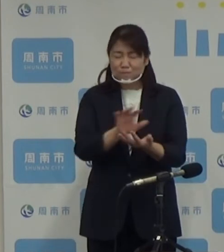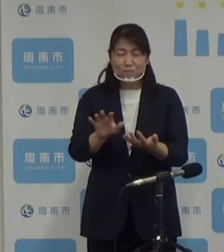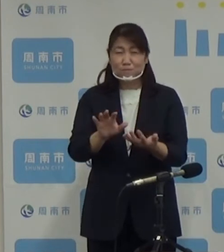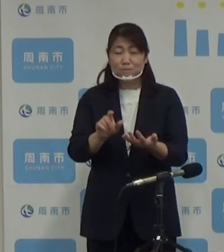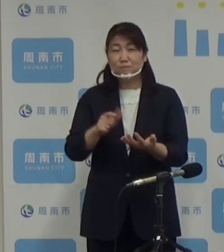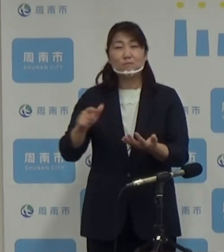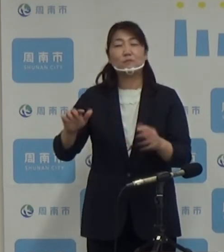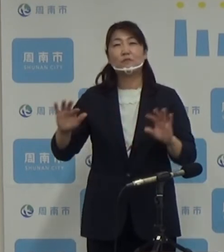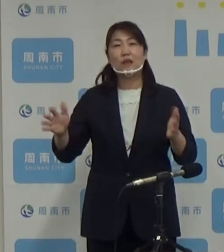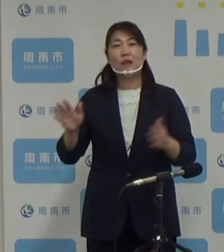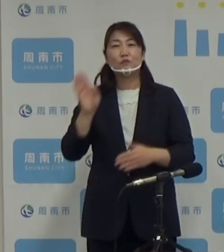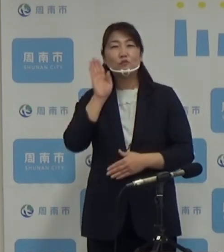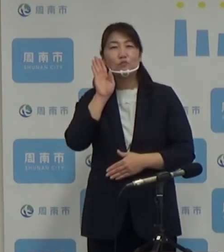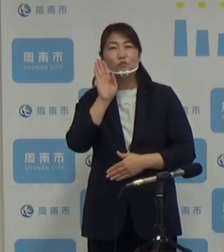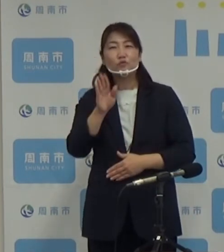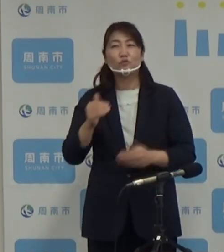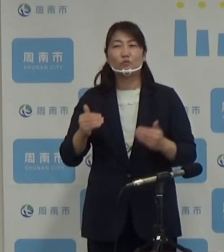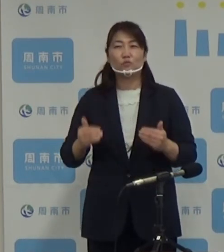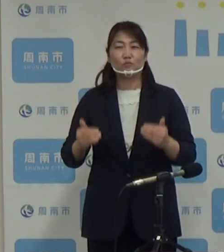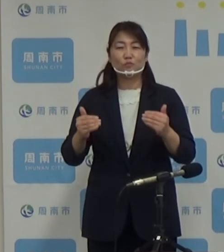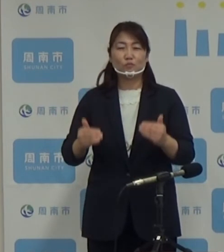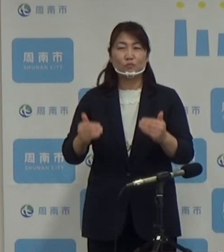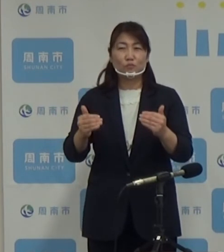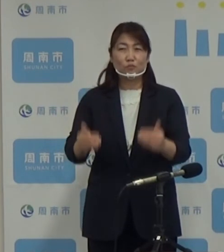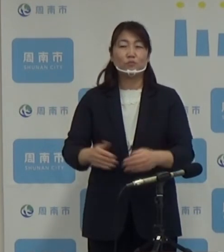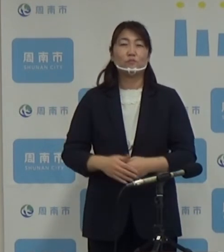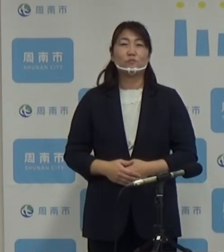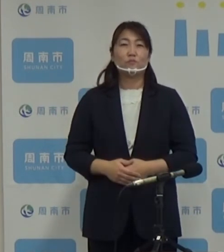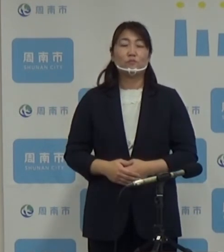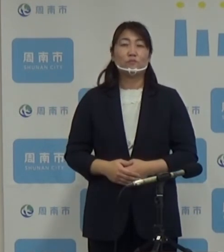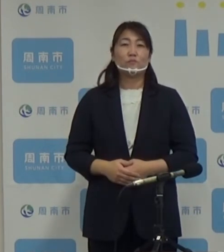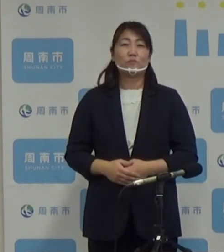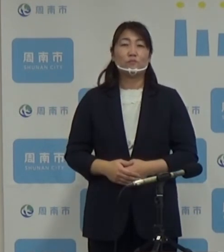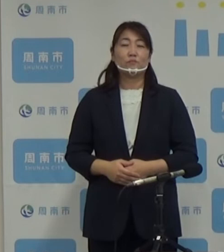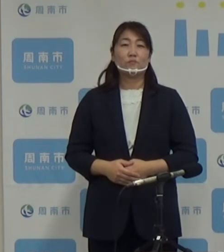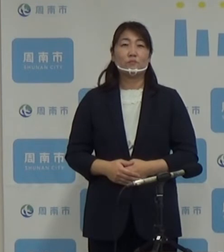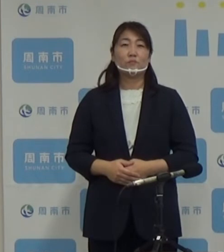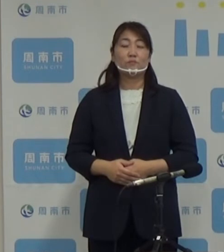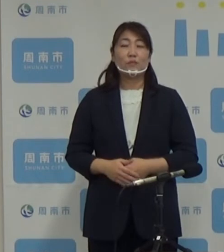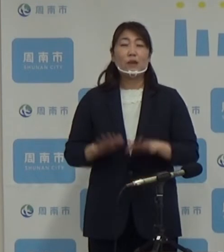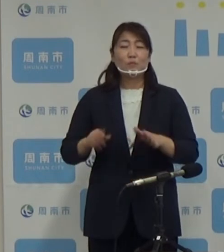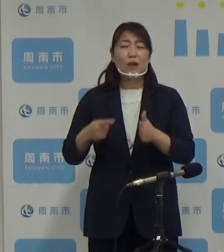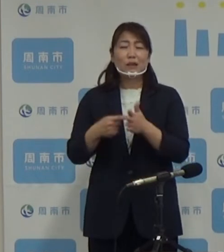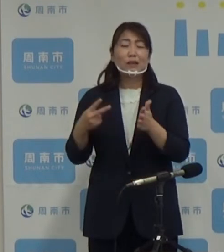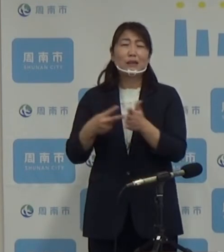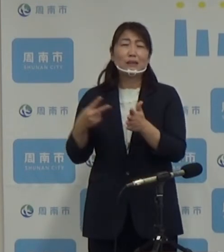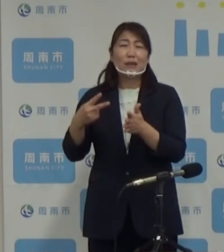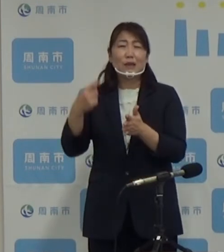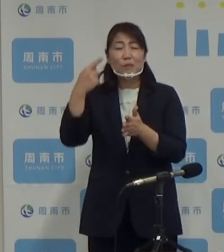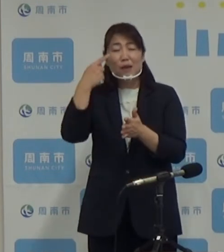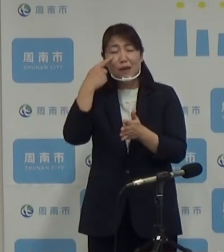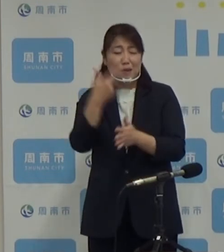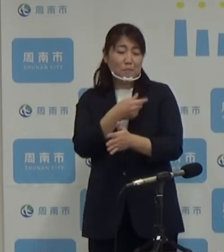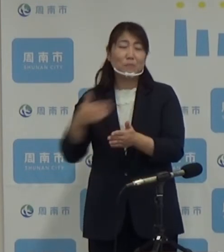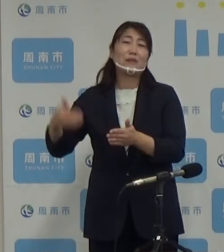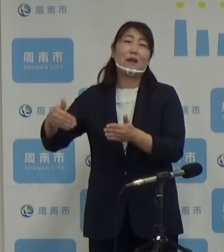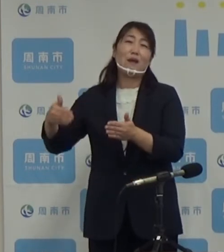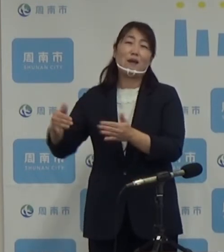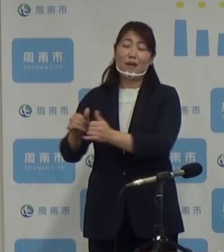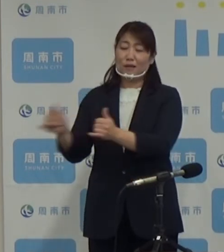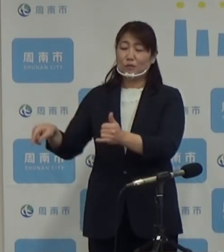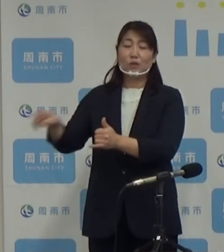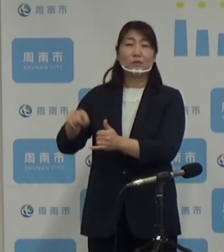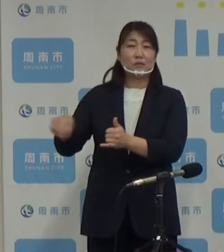なく順調に進んでおりますまたまだ2回のワクチン接種を完了されていない方